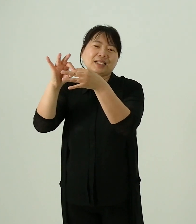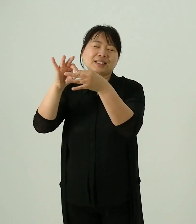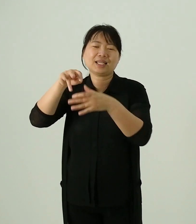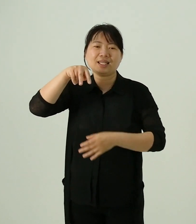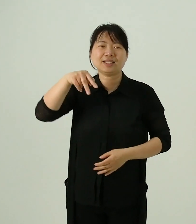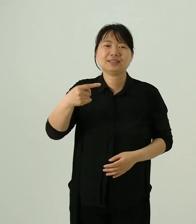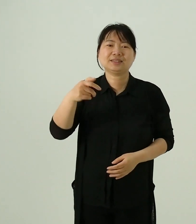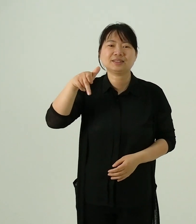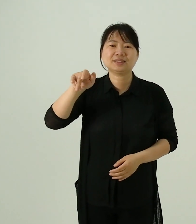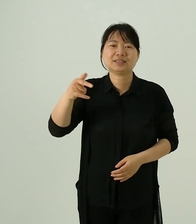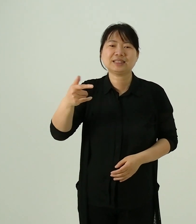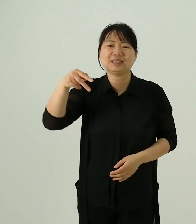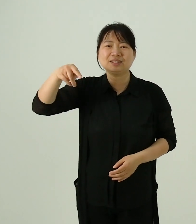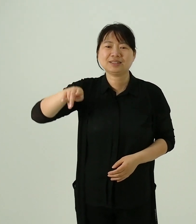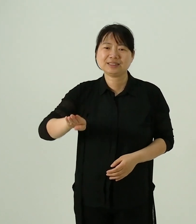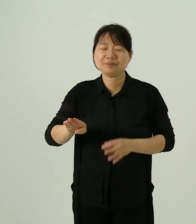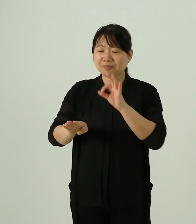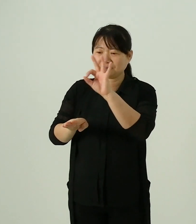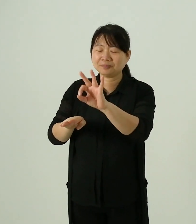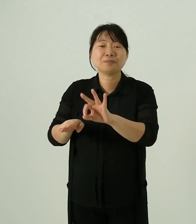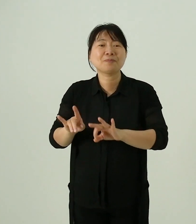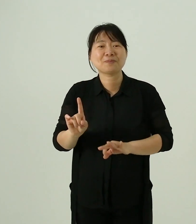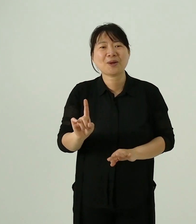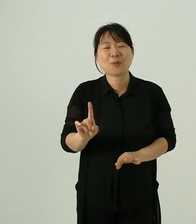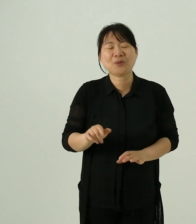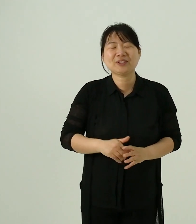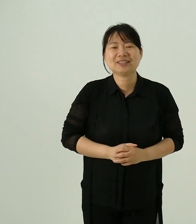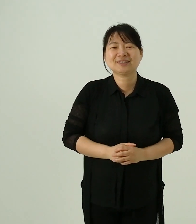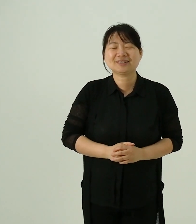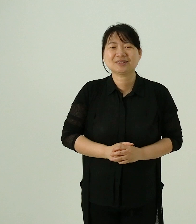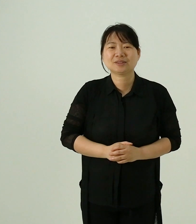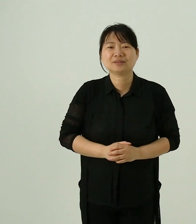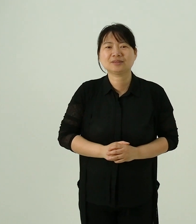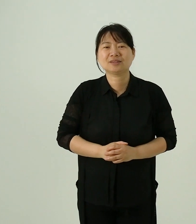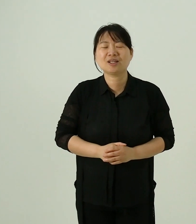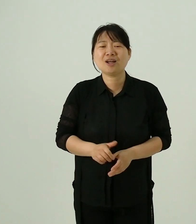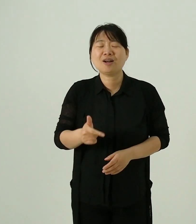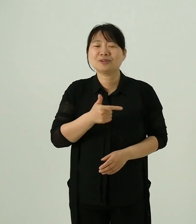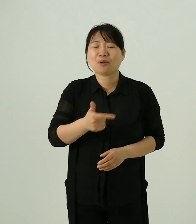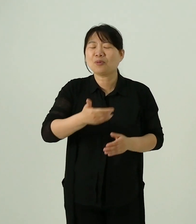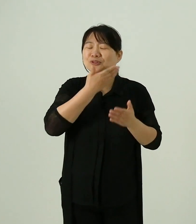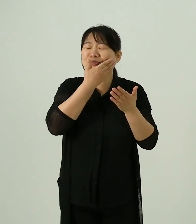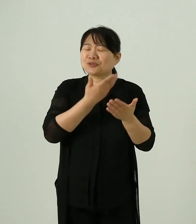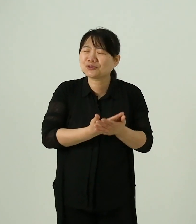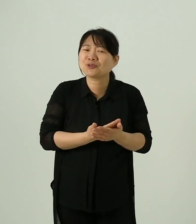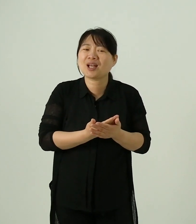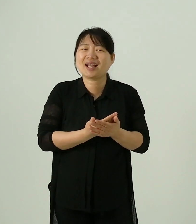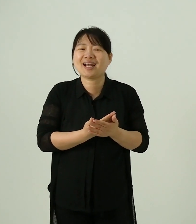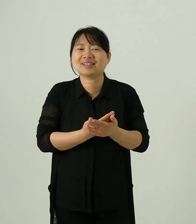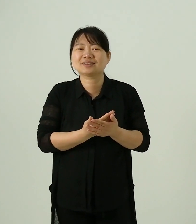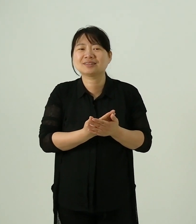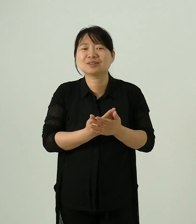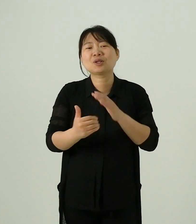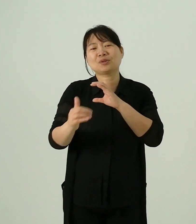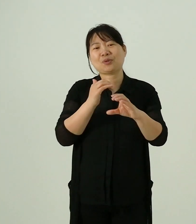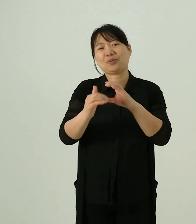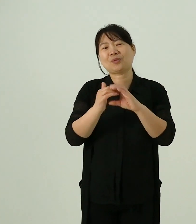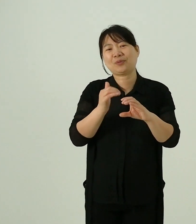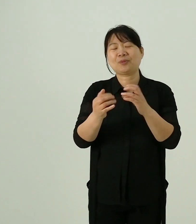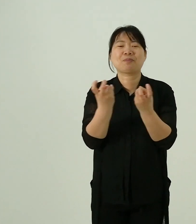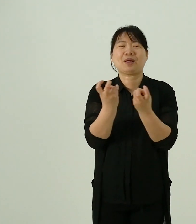스킨십은 굉장한 메시지의 소통의 도구요